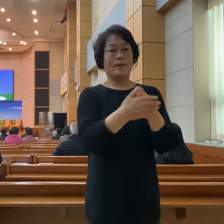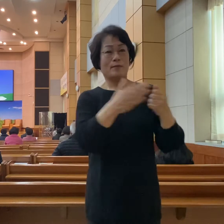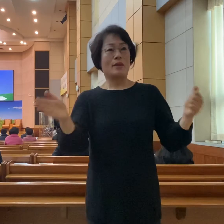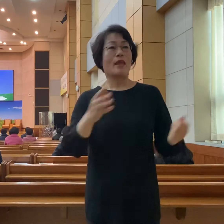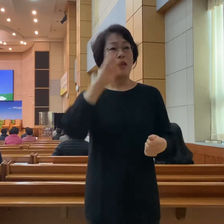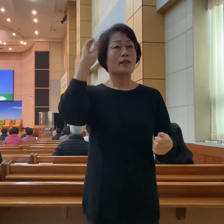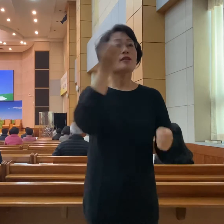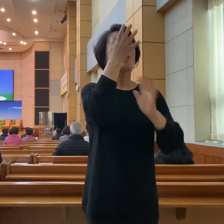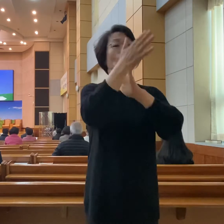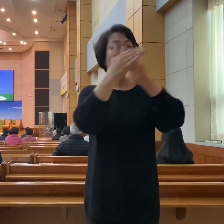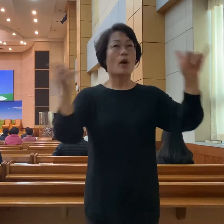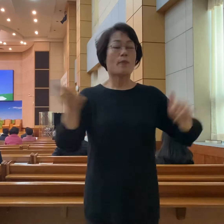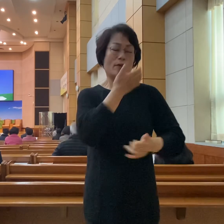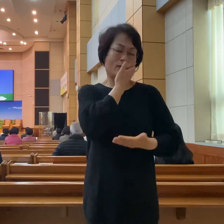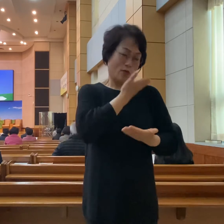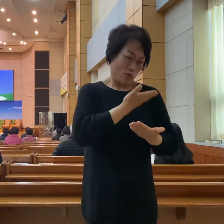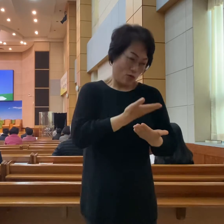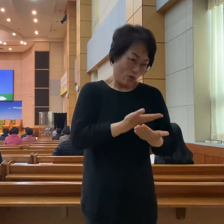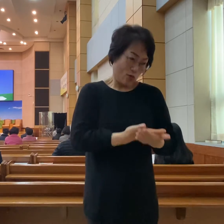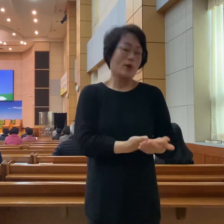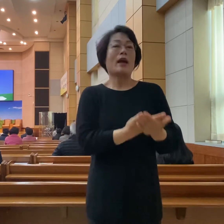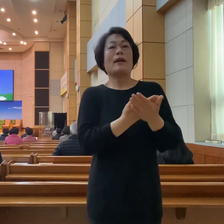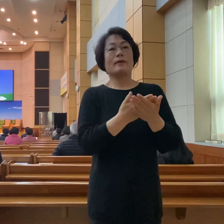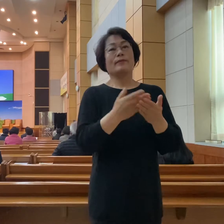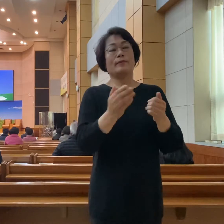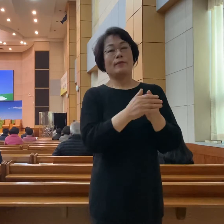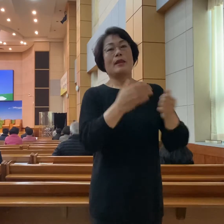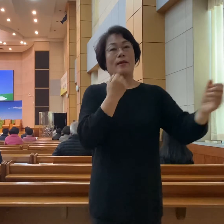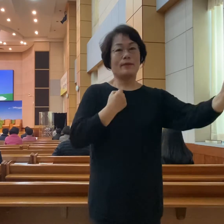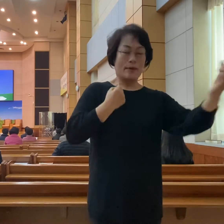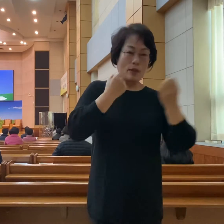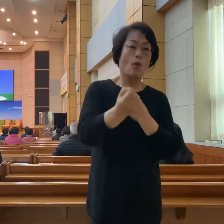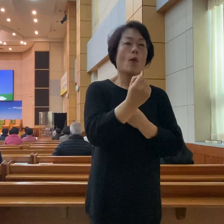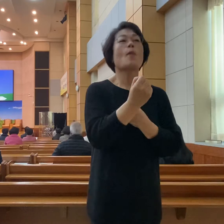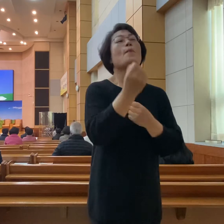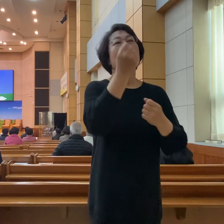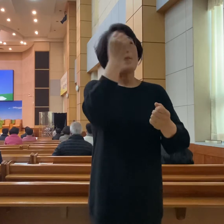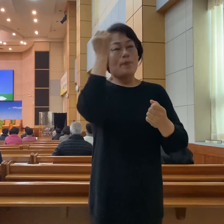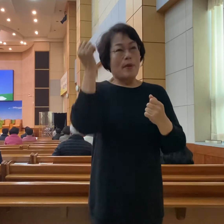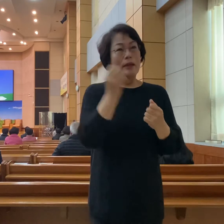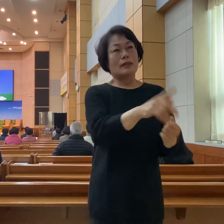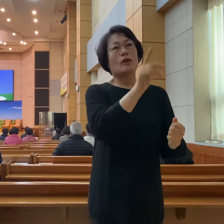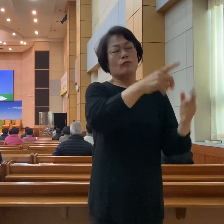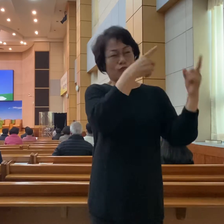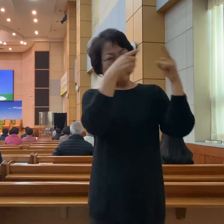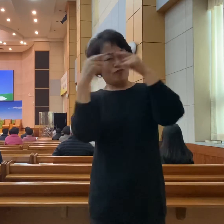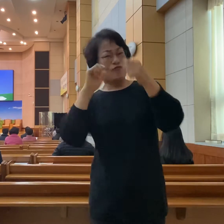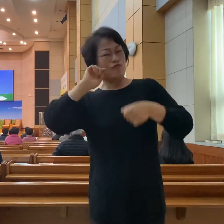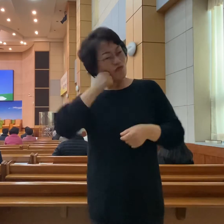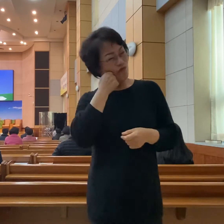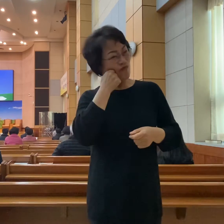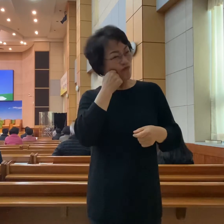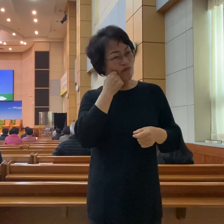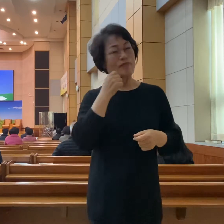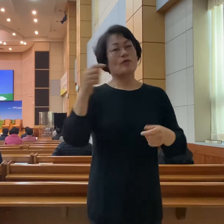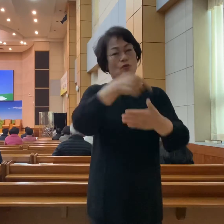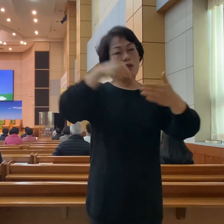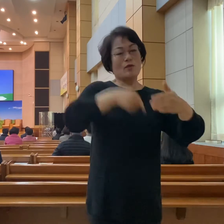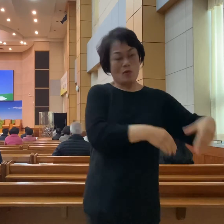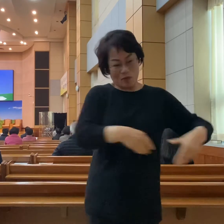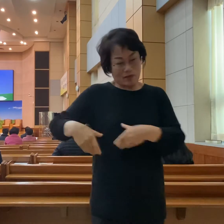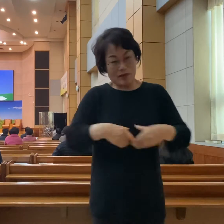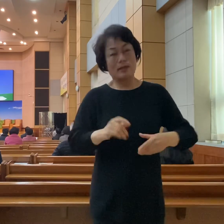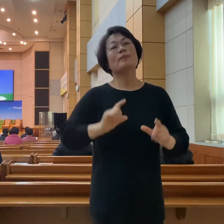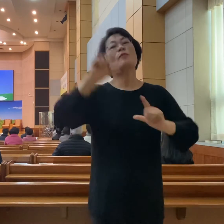얼마나 존귀한데 그럼에도 불구하고 이 유혹과 어려움 가운데에서 흔들리는 이런